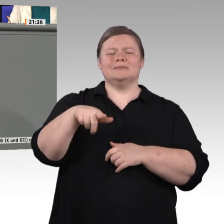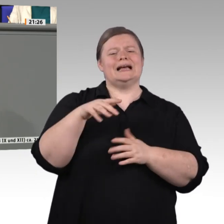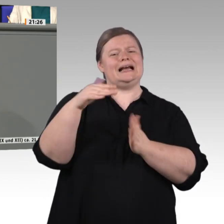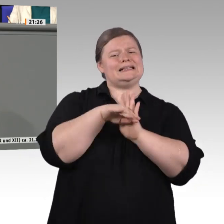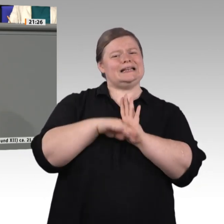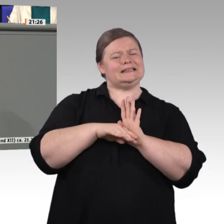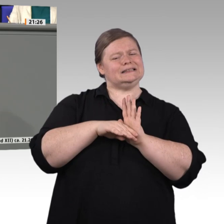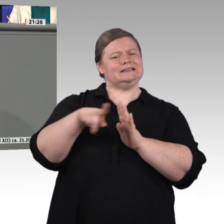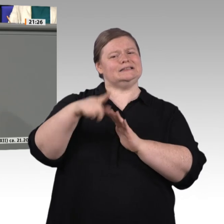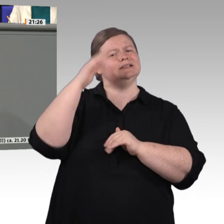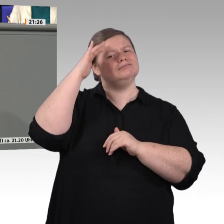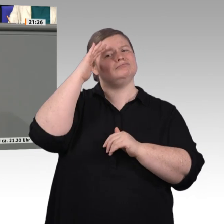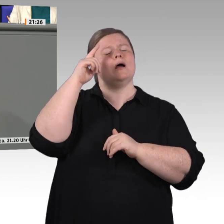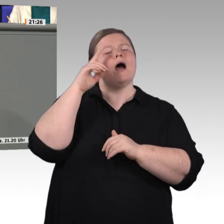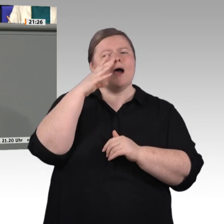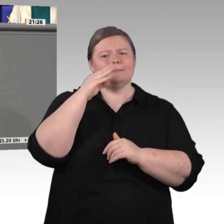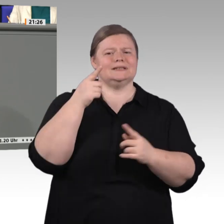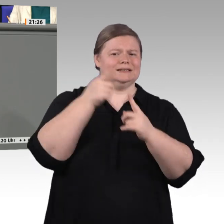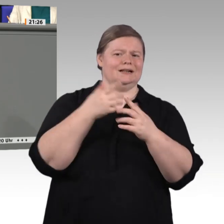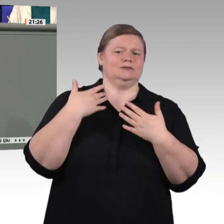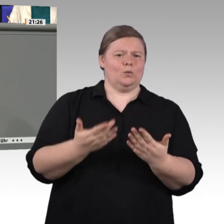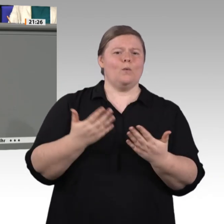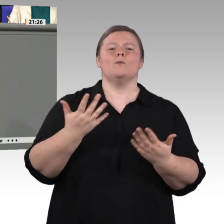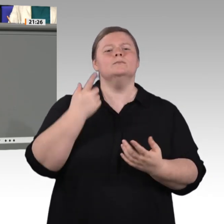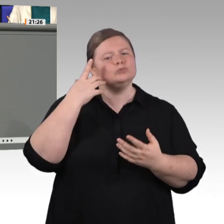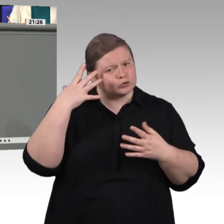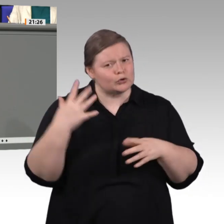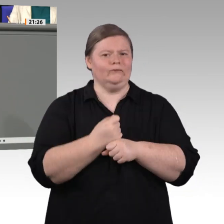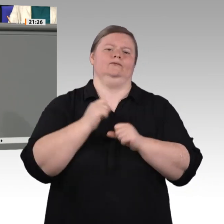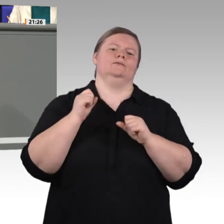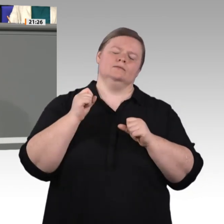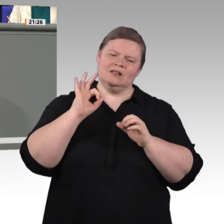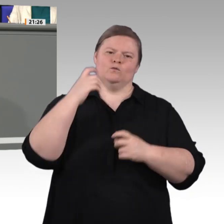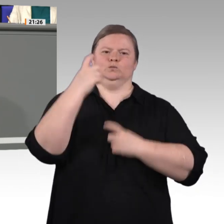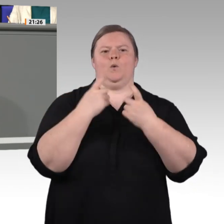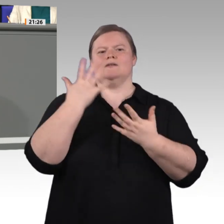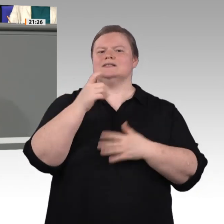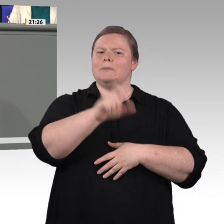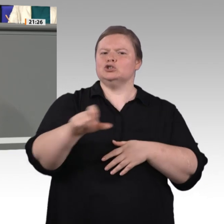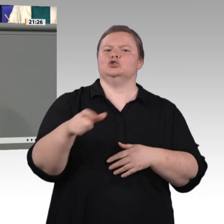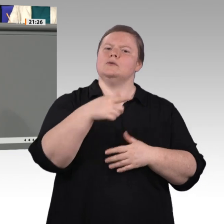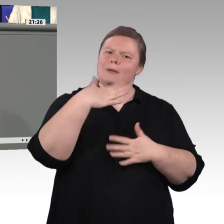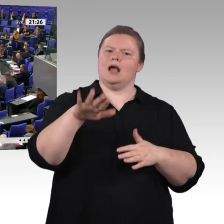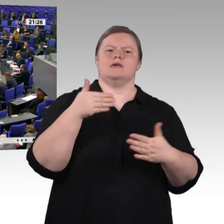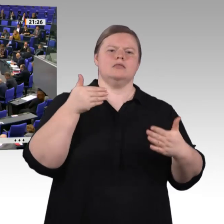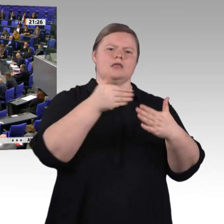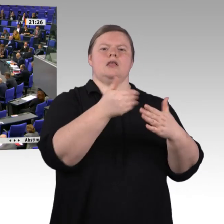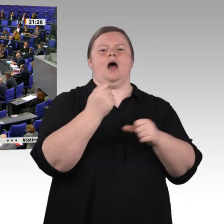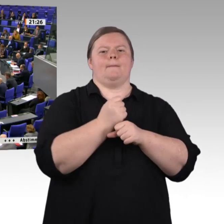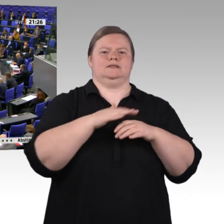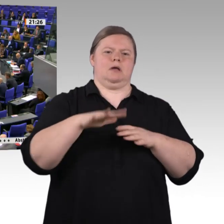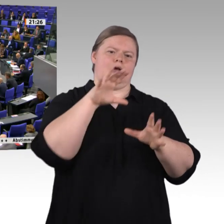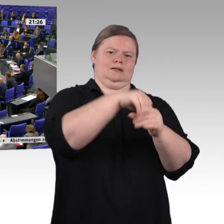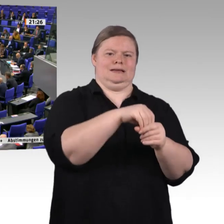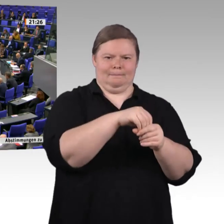der Antrag der FDP konterkariert genau diesen Gedanken. Deswegen kann man ihn in der logischen Folge nur ablehnen. Ich möchte